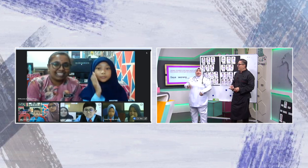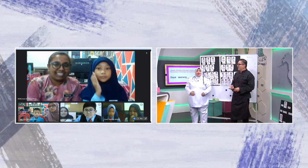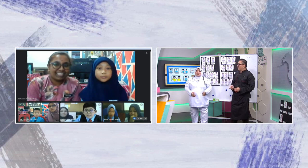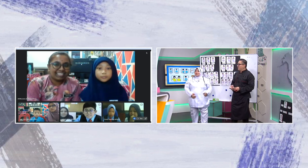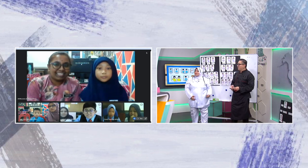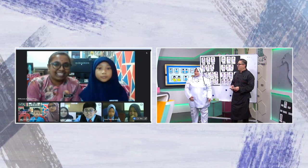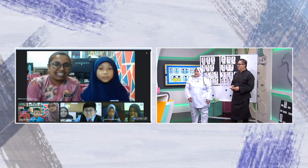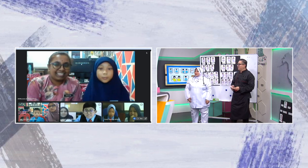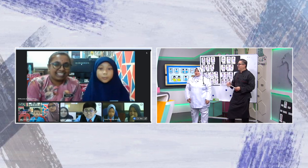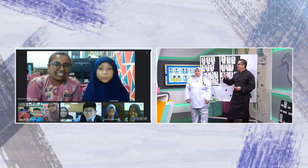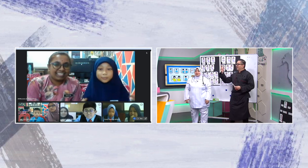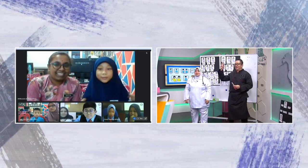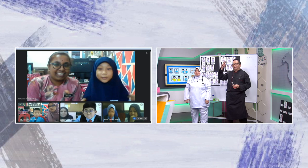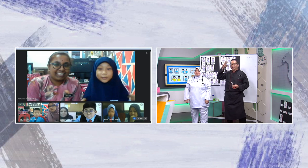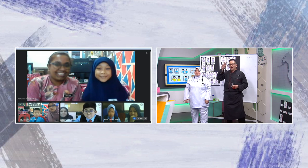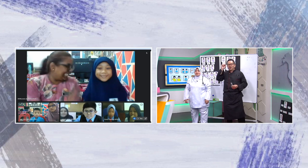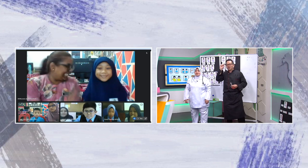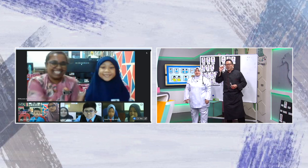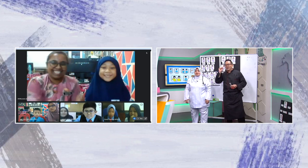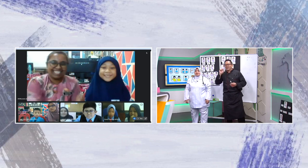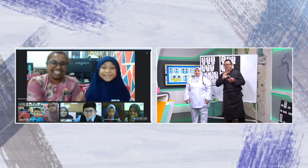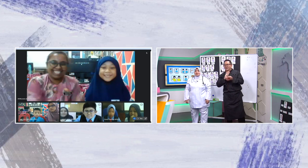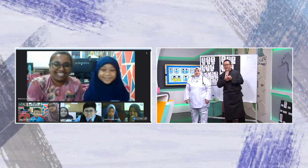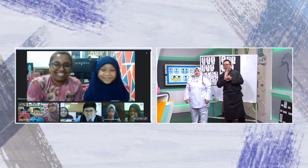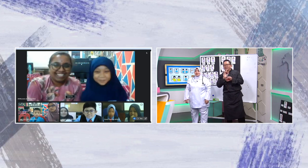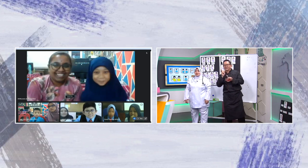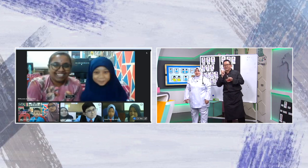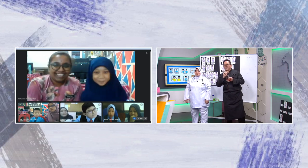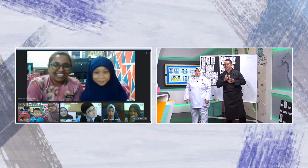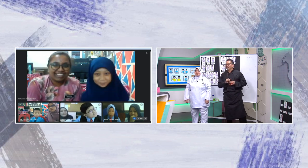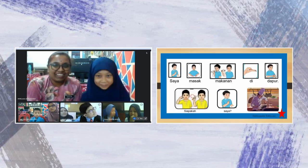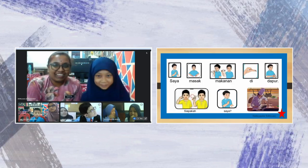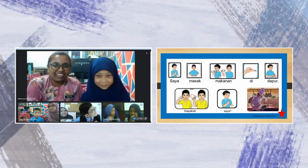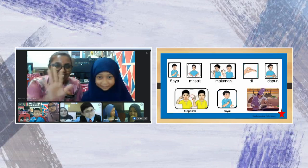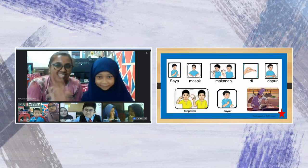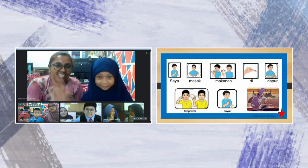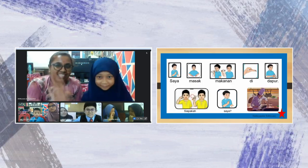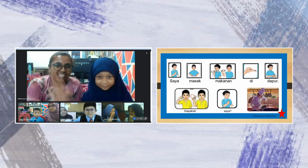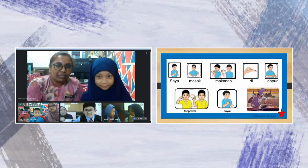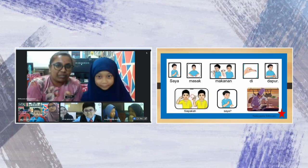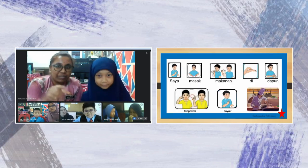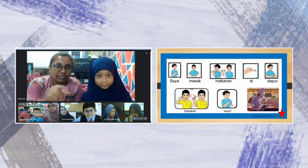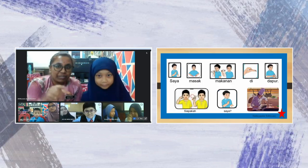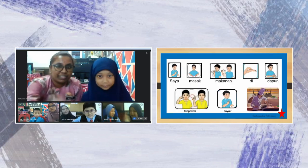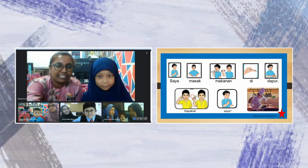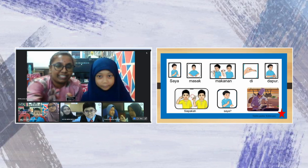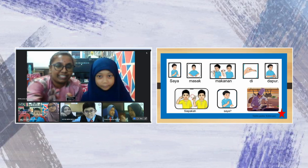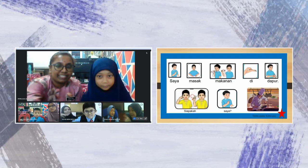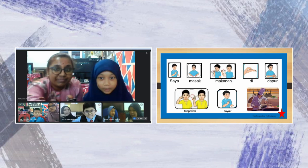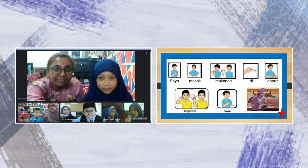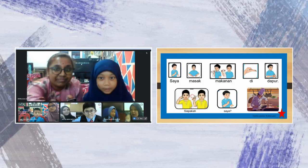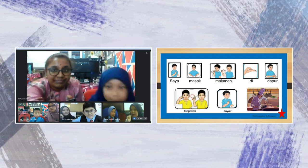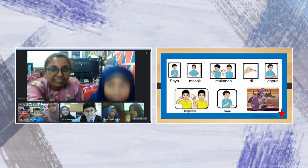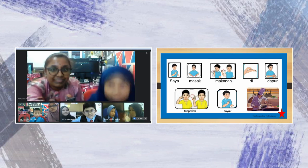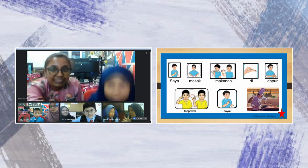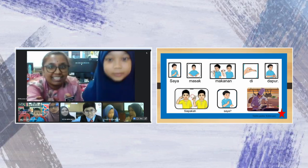Okey, biru. Nampak soalan kat tayangan? Okey. Anis.